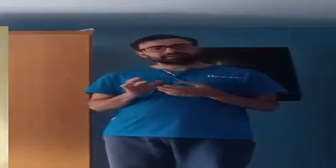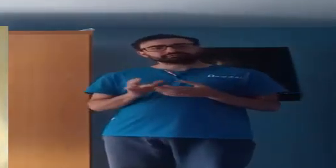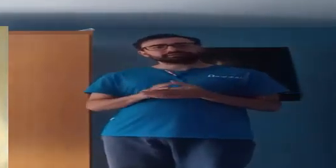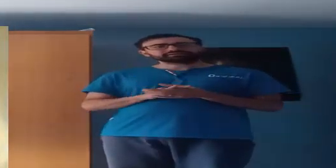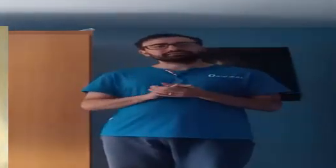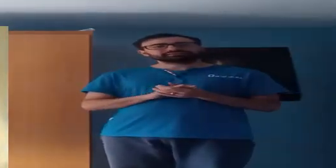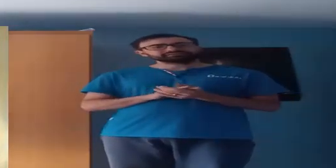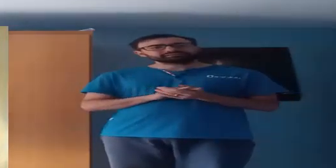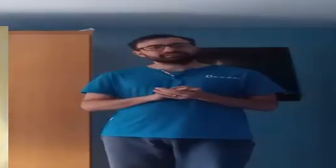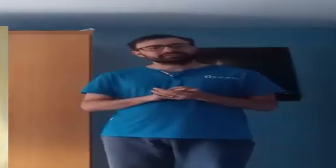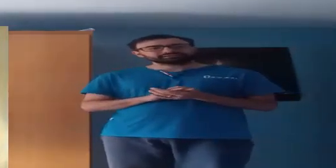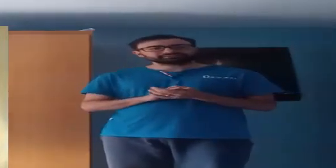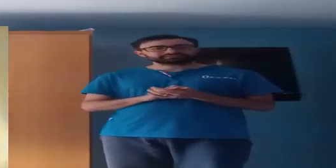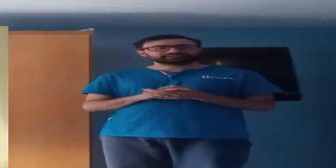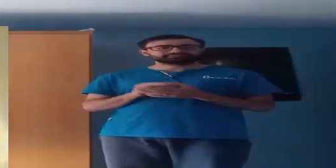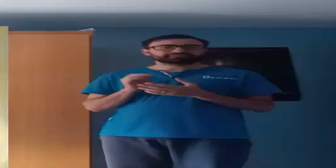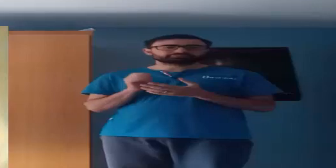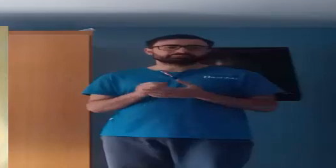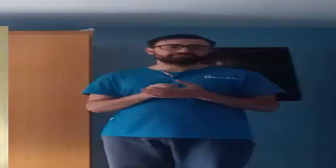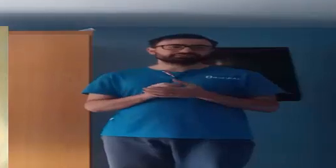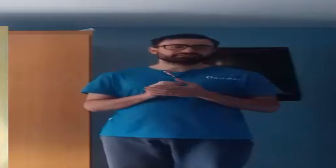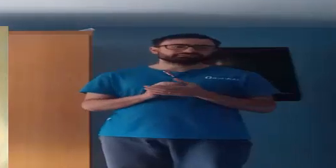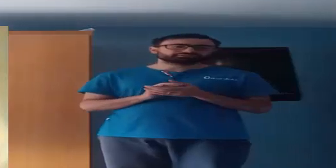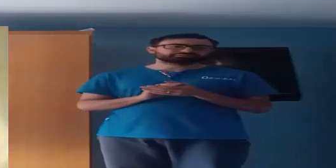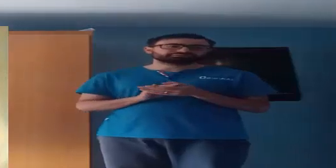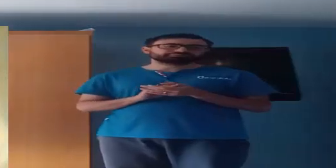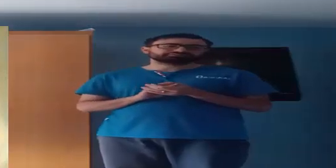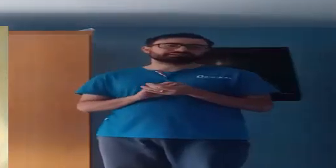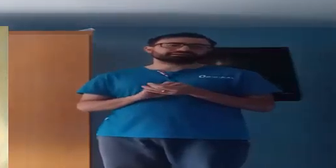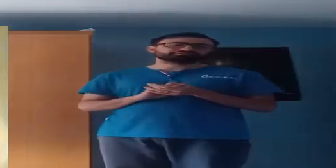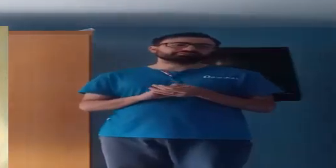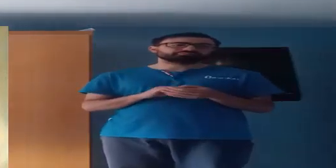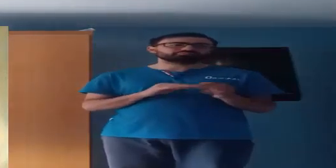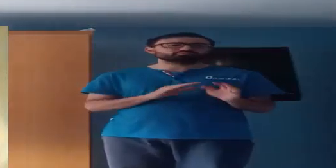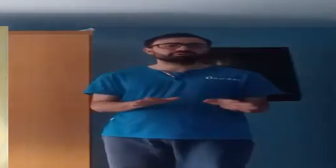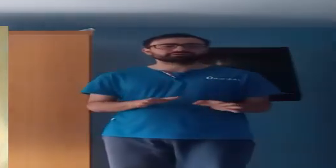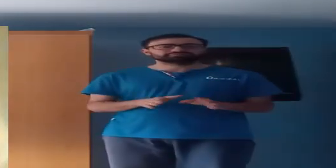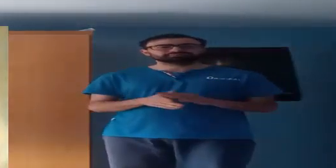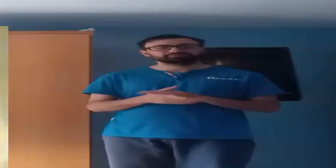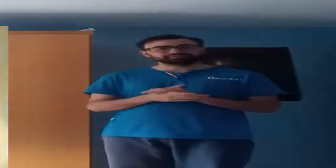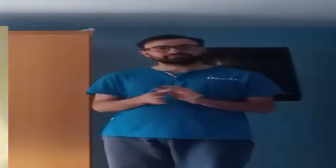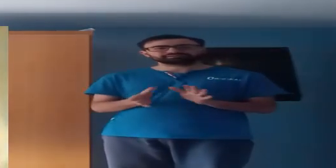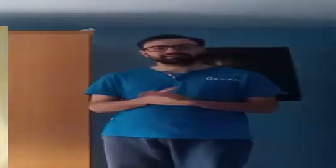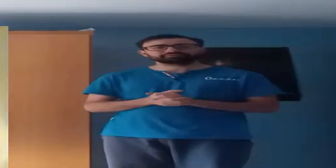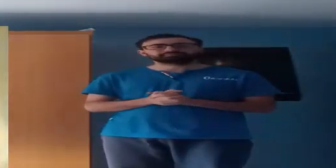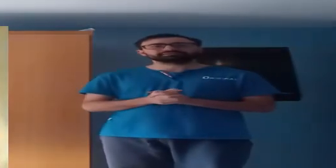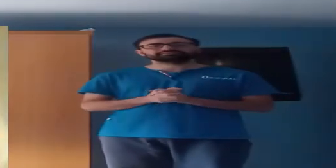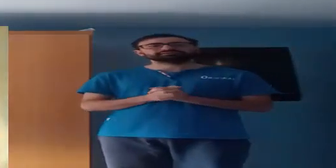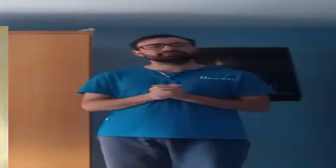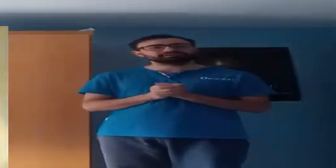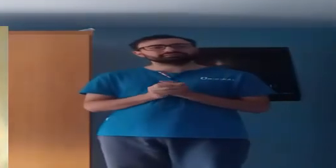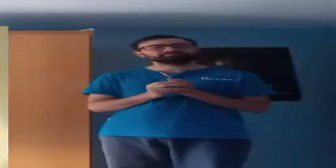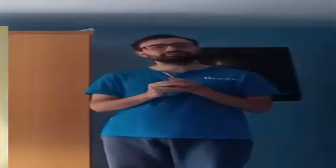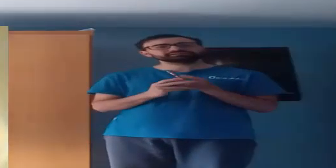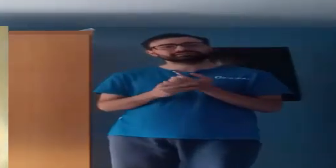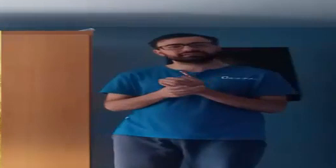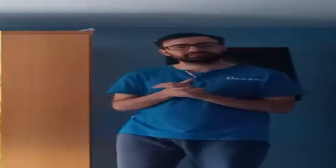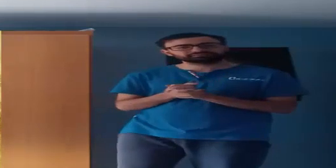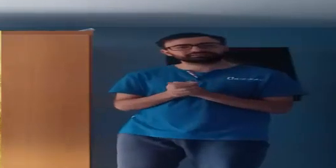las bacantes les lanzaron piedras contra Orfeo, dejándolo muerto definitivamente. Entonces